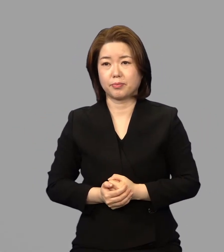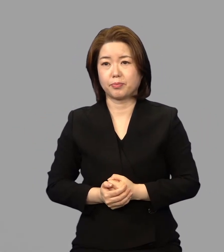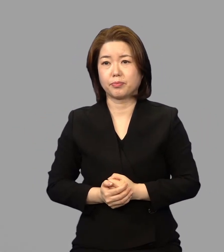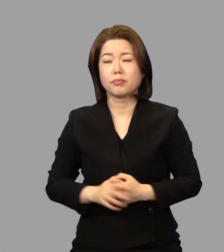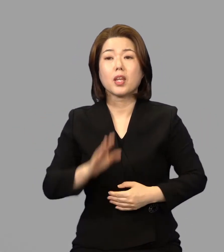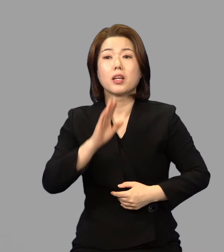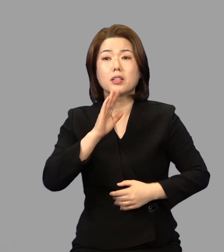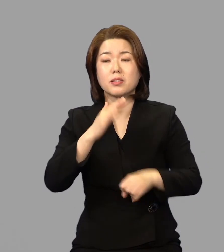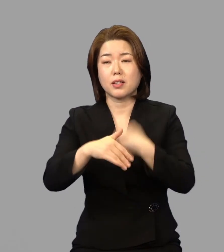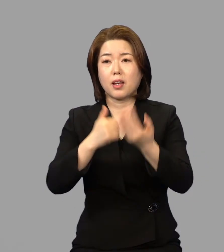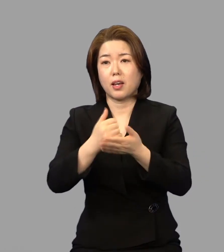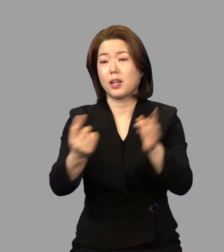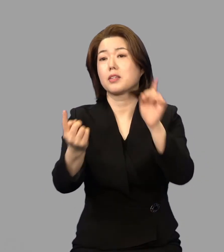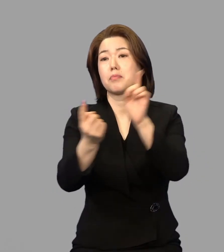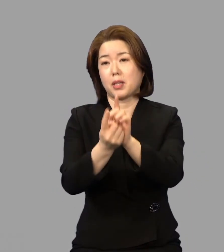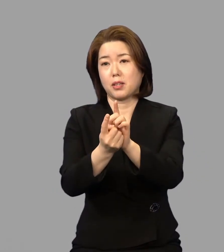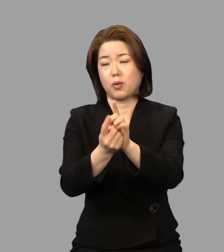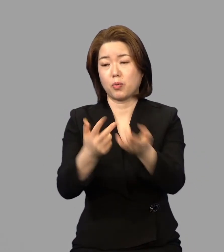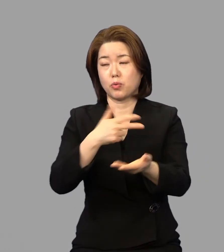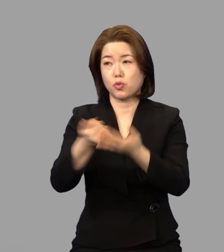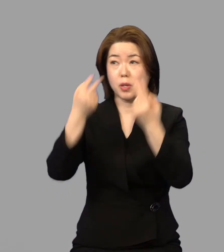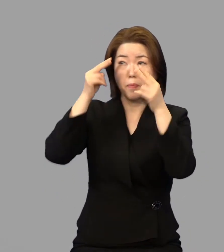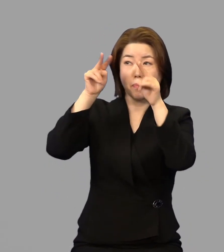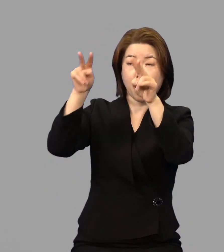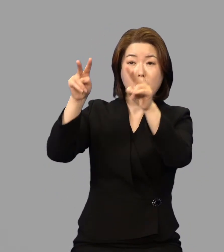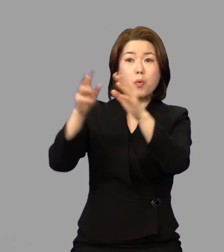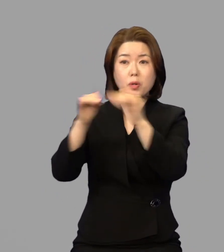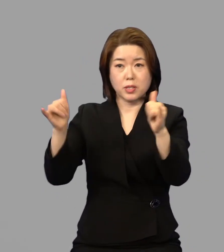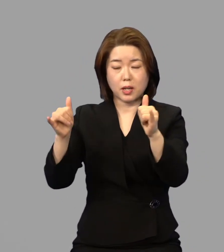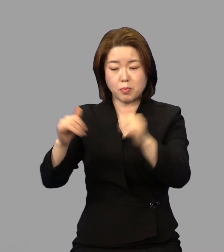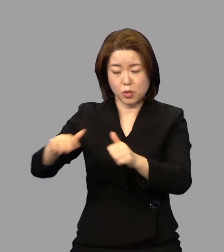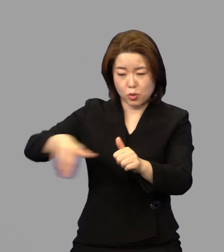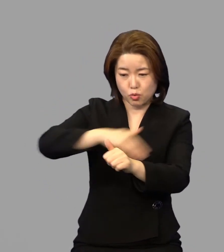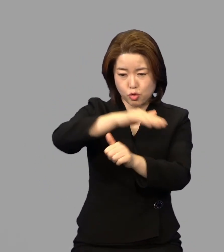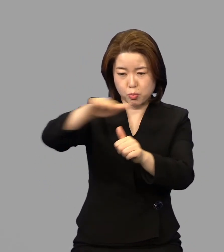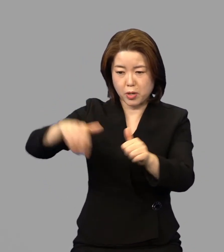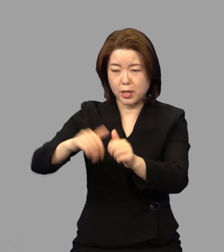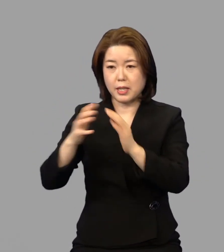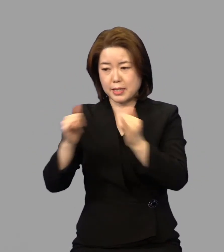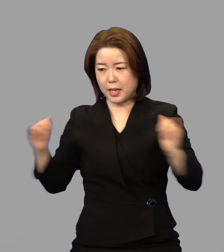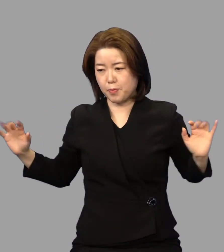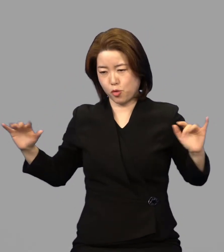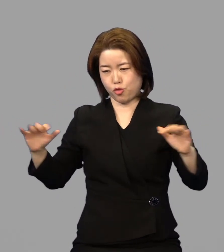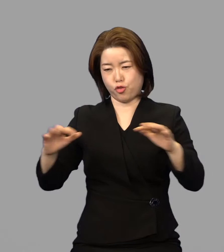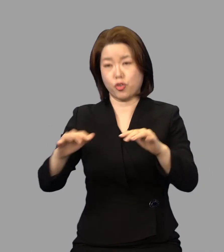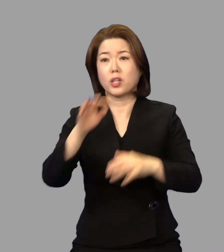진짜 하나님을 만나고 주님을 바라본 사람은 주변에 사람이 모여요.